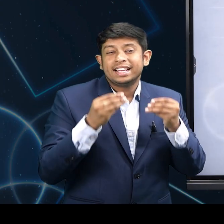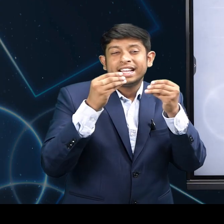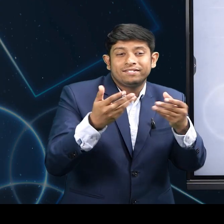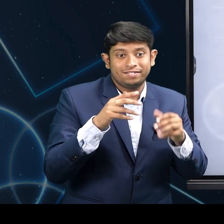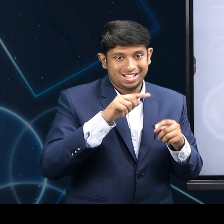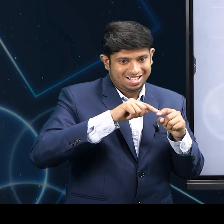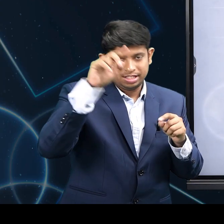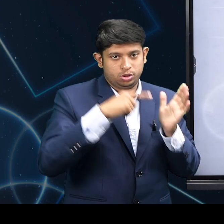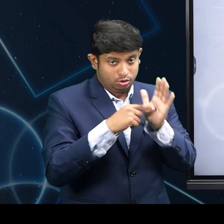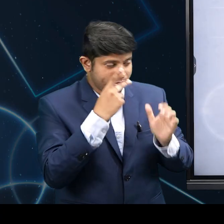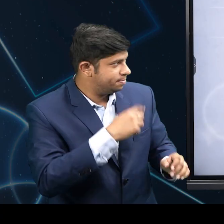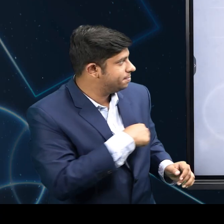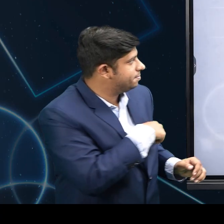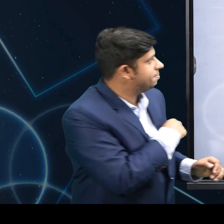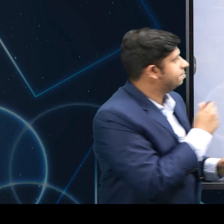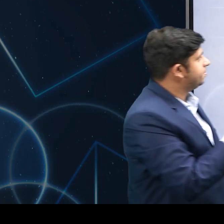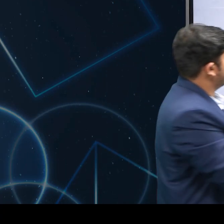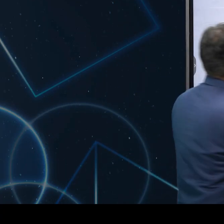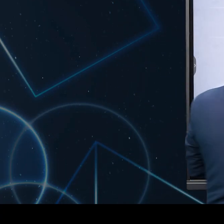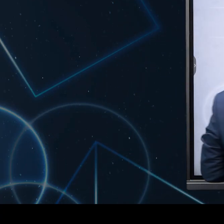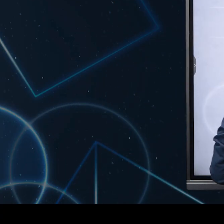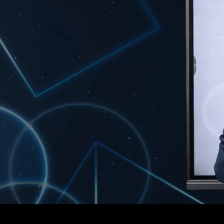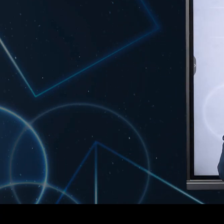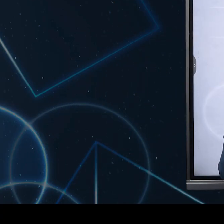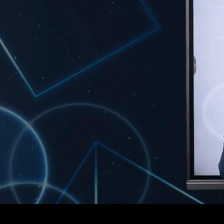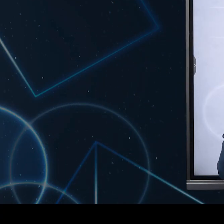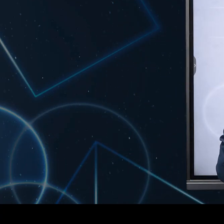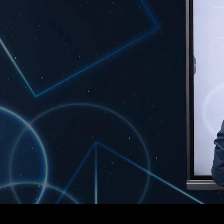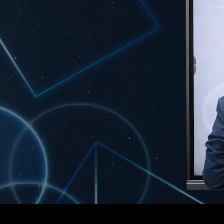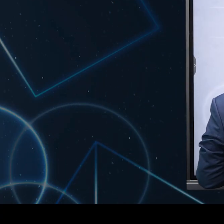ಅವರೇನ್ ನೀಡಿದ್ದಾರಂದ್ರೆ ಕೋನ್ನ ಎತ್ತರ = 24 ಸೆಂಟಿಮೀಟರ್.